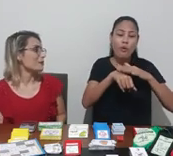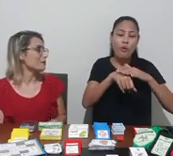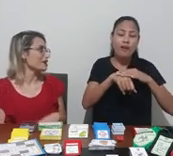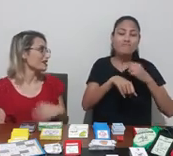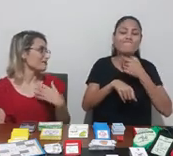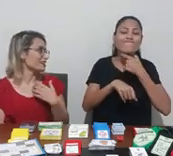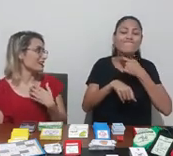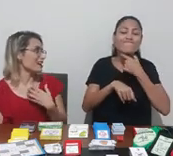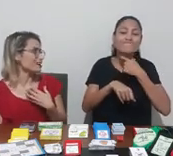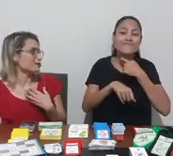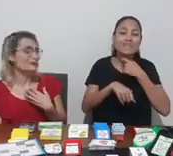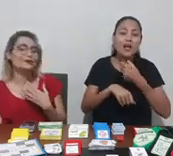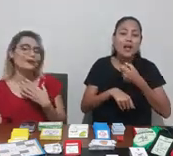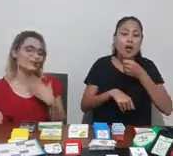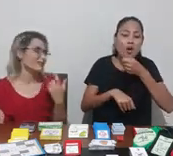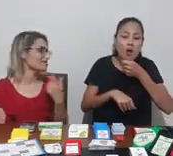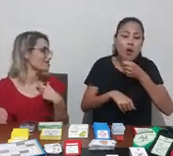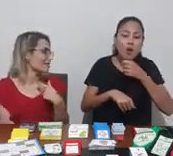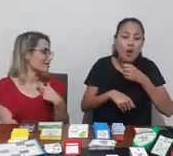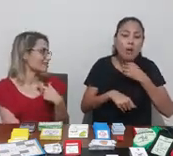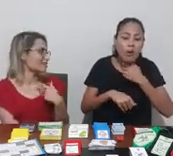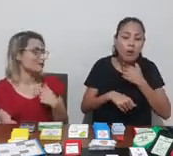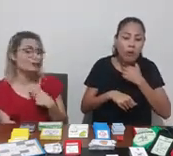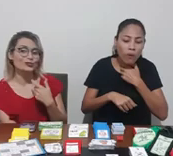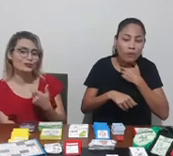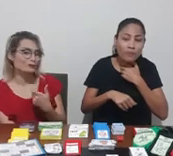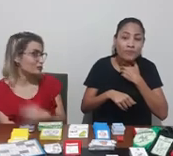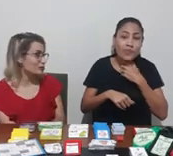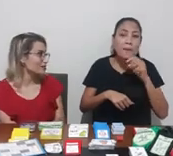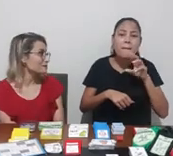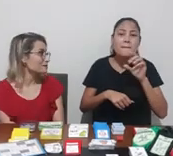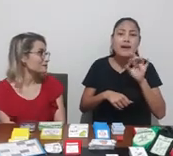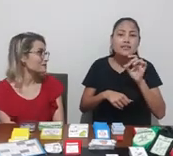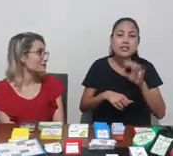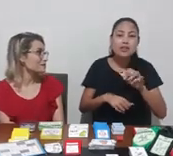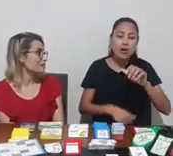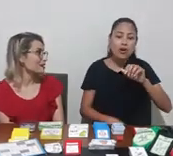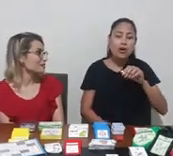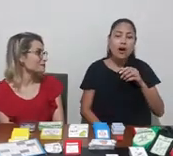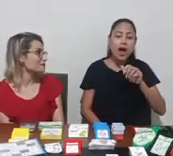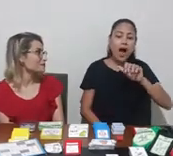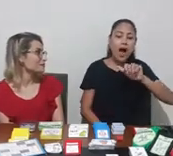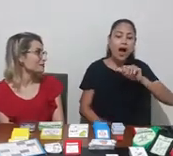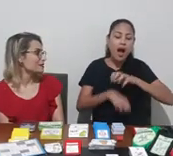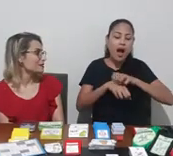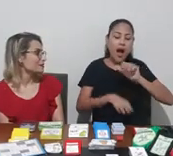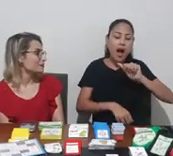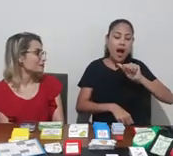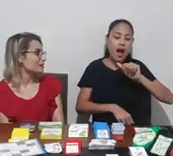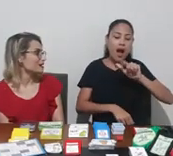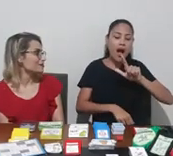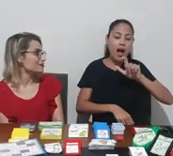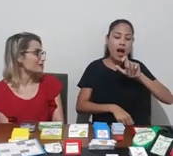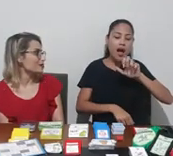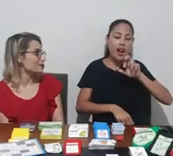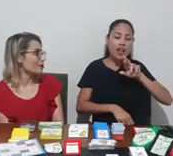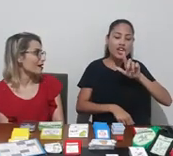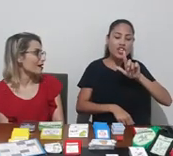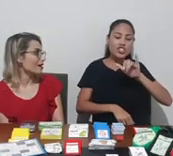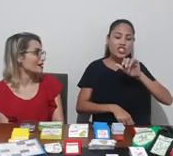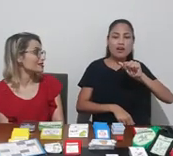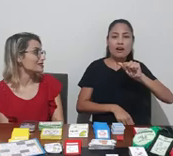É porque, na verdade, eu tô com uma crise de garganta, eu tô tossindo bastante, tá? Mas não é